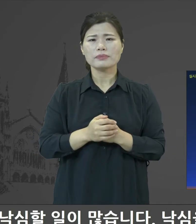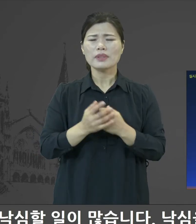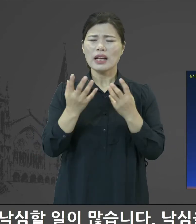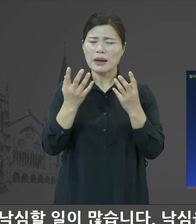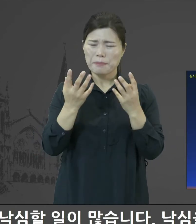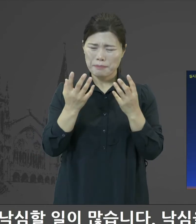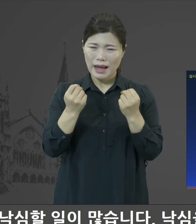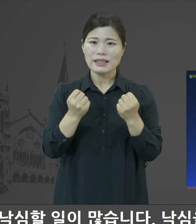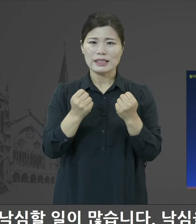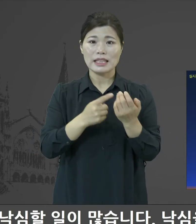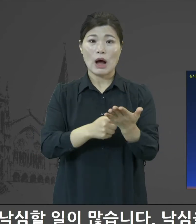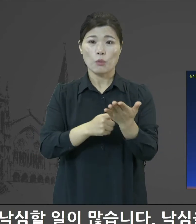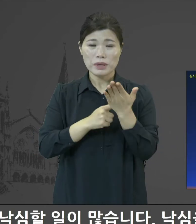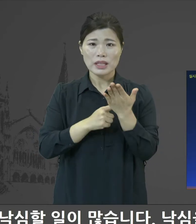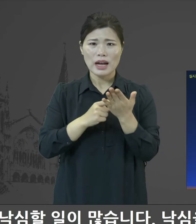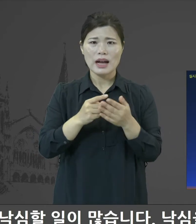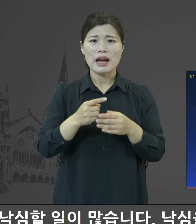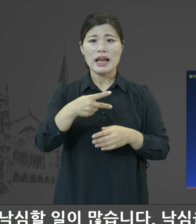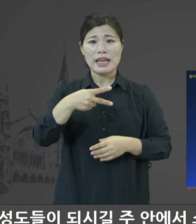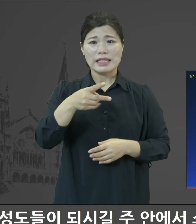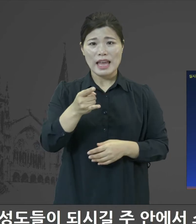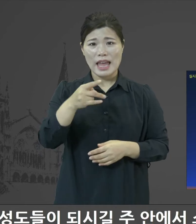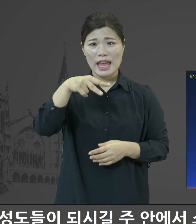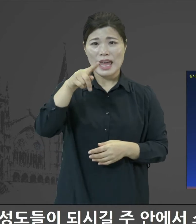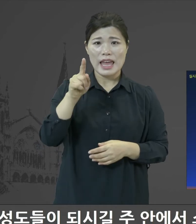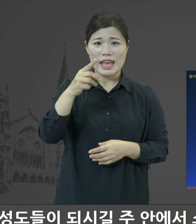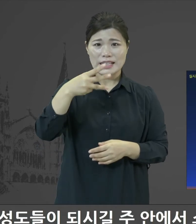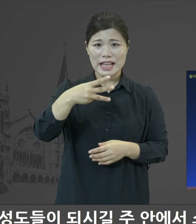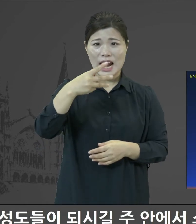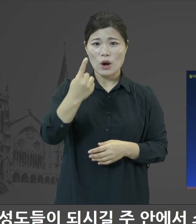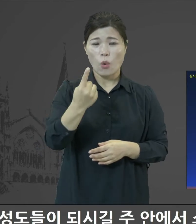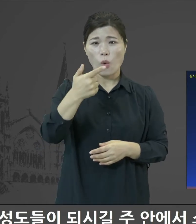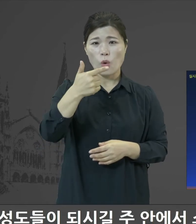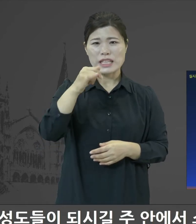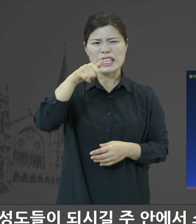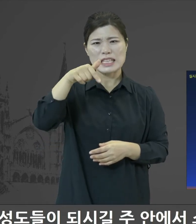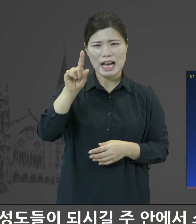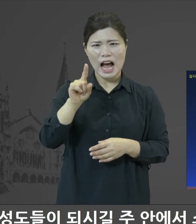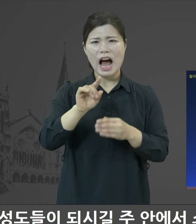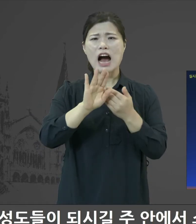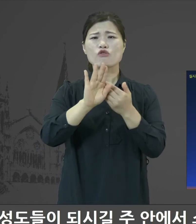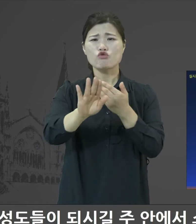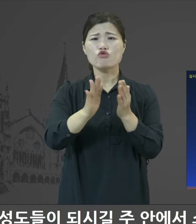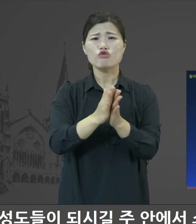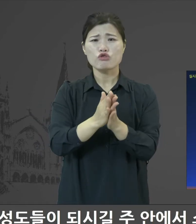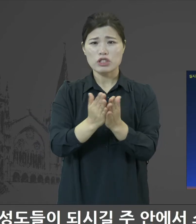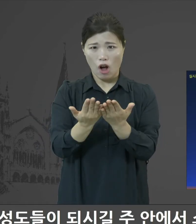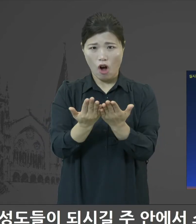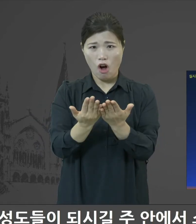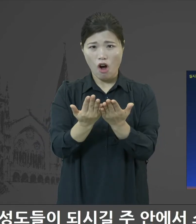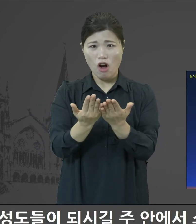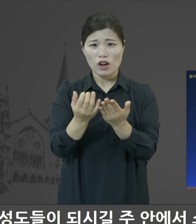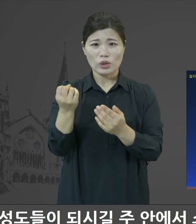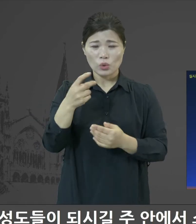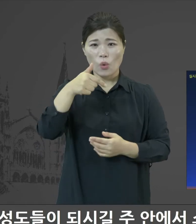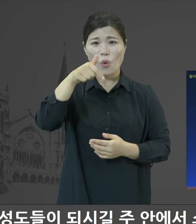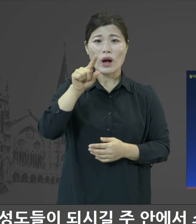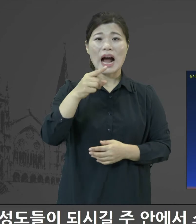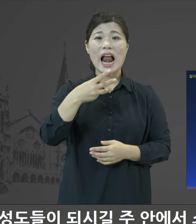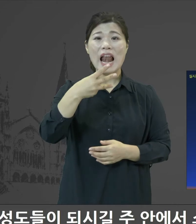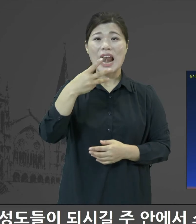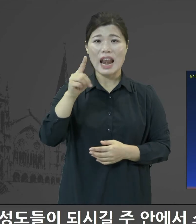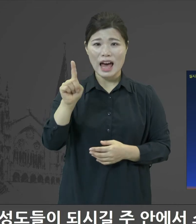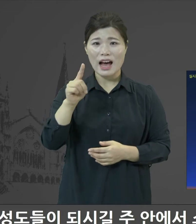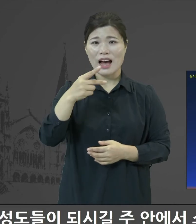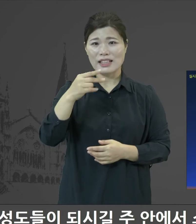나오는 구절입니다. 데살로니가 후서하고 갈라디아서 두 절을 볼 테인데 비슷한 구절입니다. 자막으로